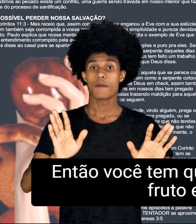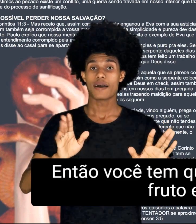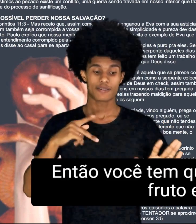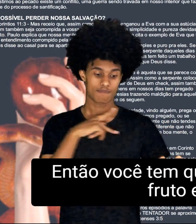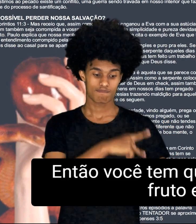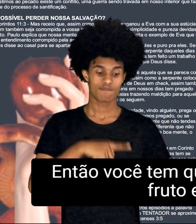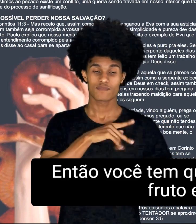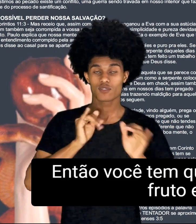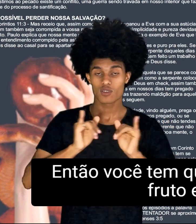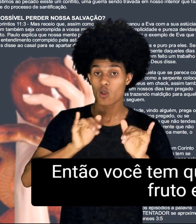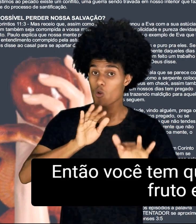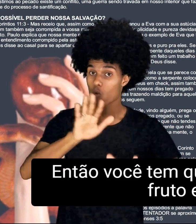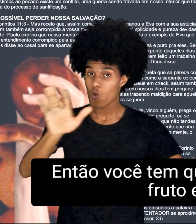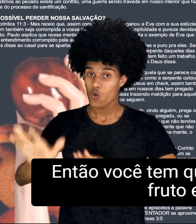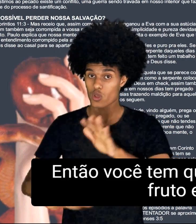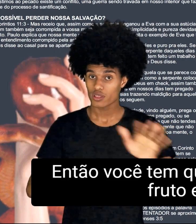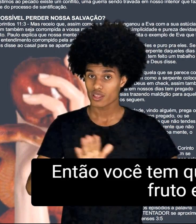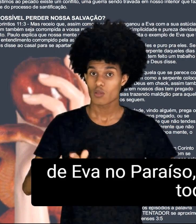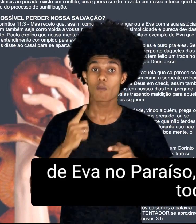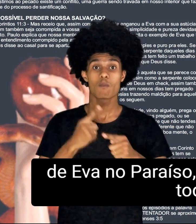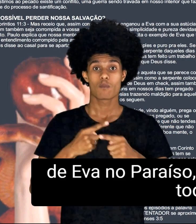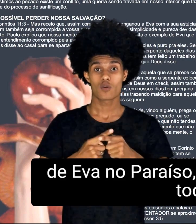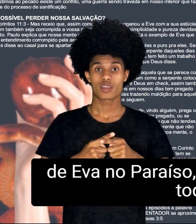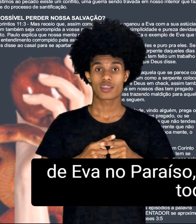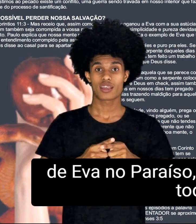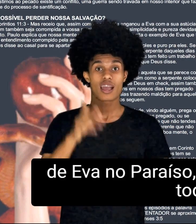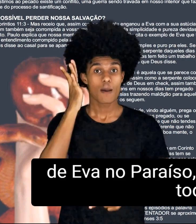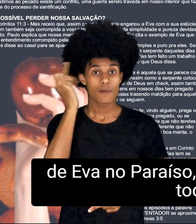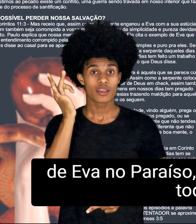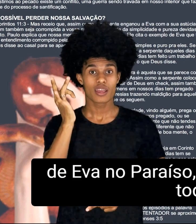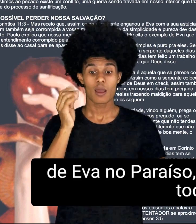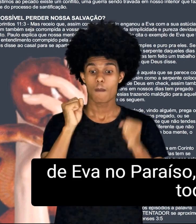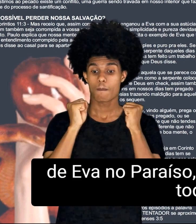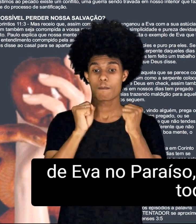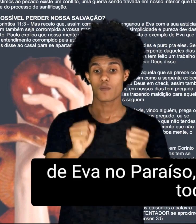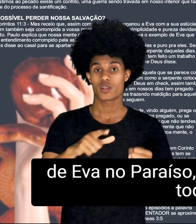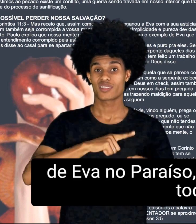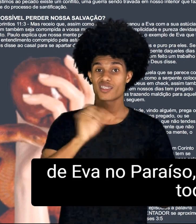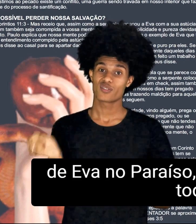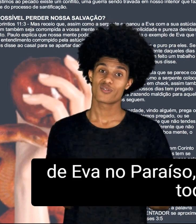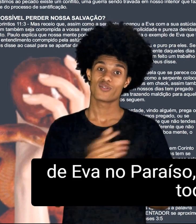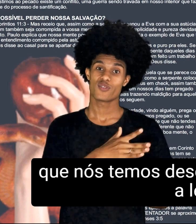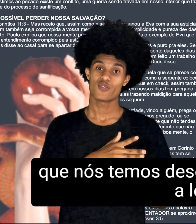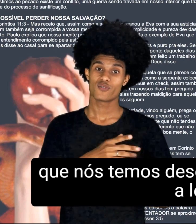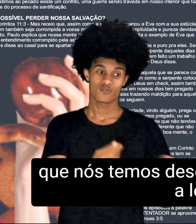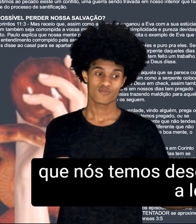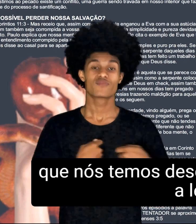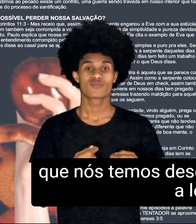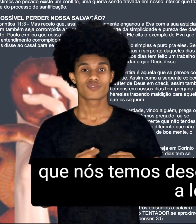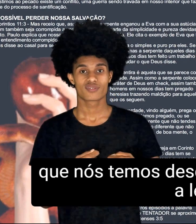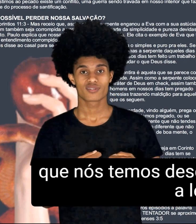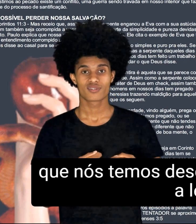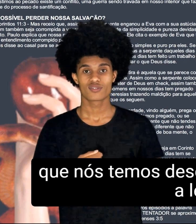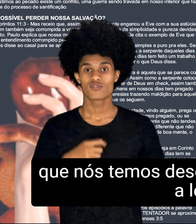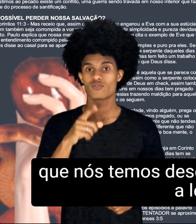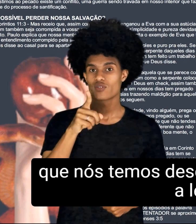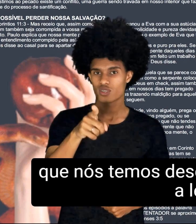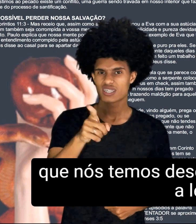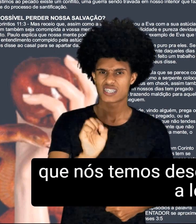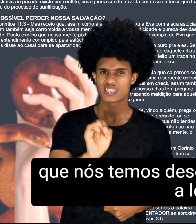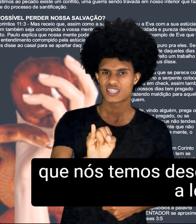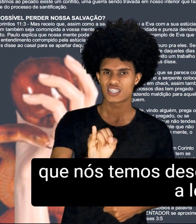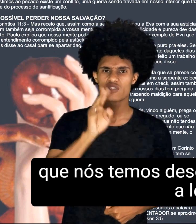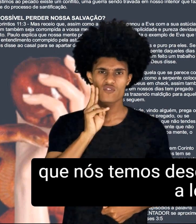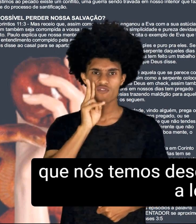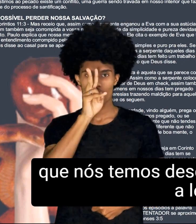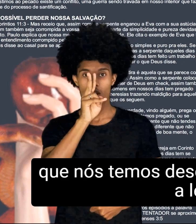então você tem que tomar cuidado com esse fruto. Ele estava na mão de Eva no paraíso, mas ele aparece para a gente todas as vezes que nós temos desejo por algo